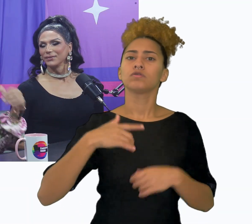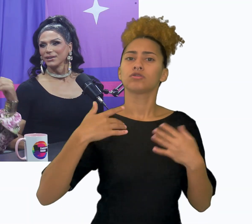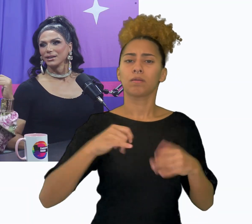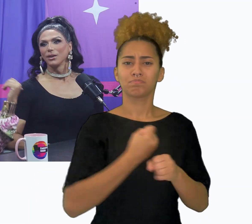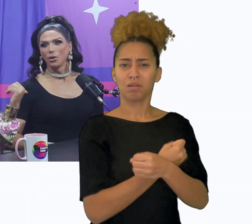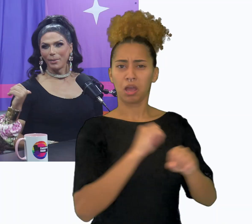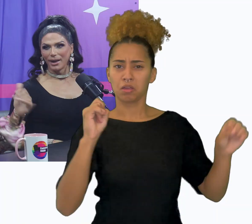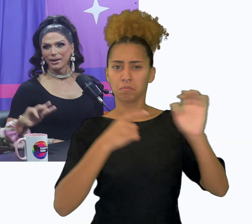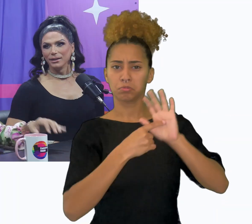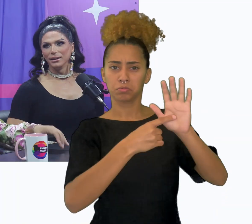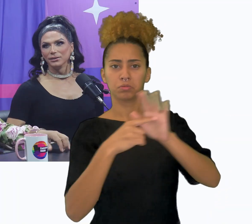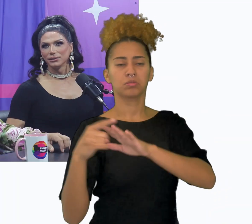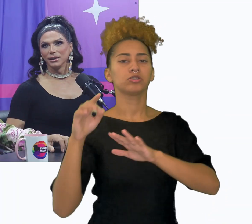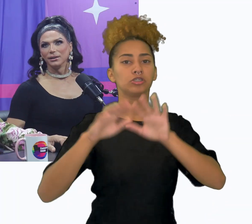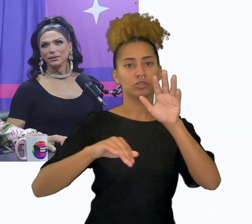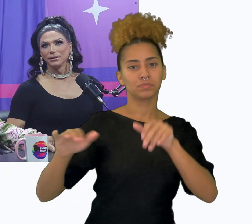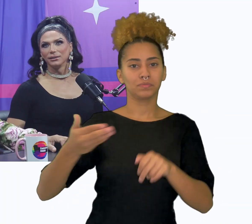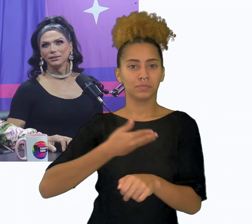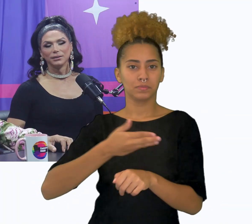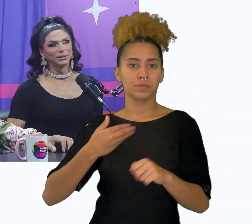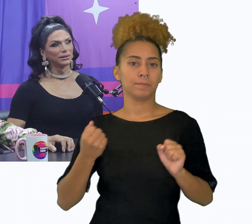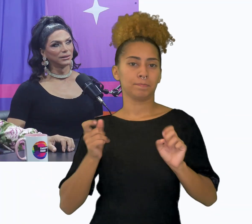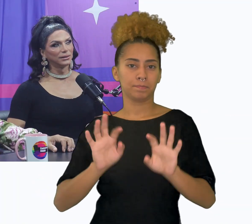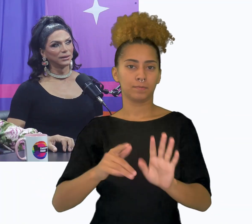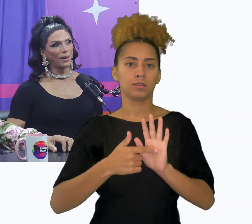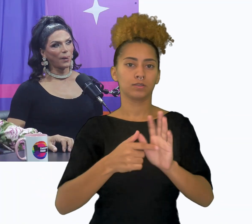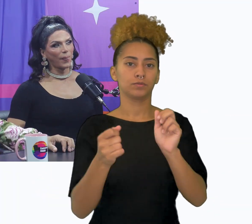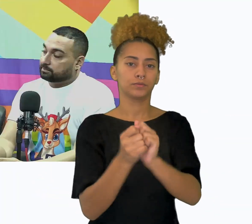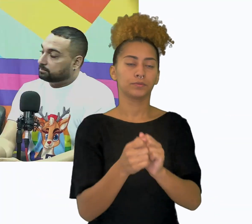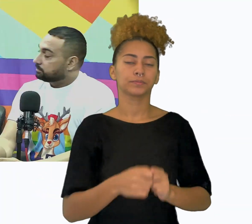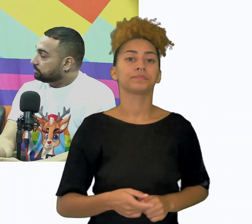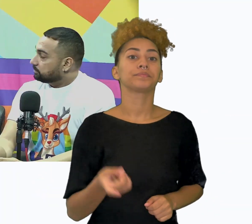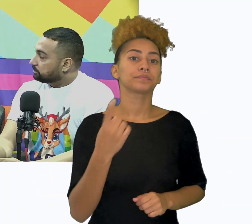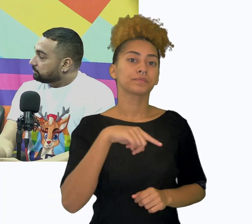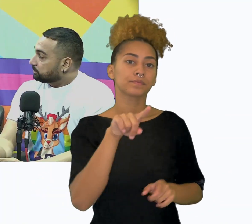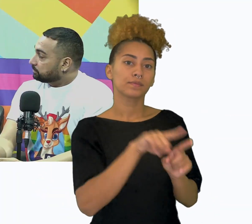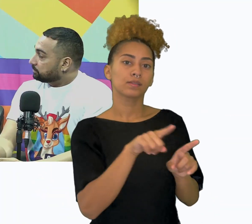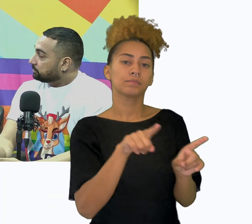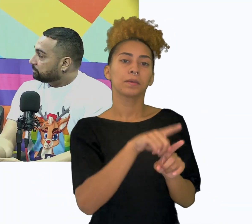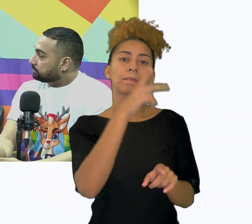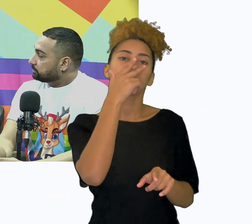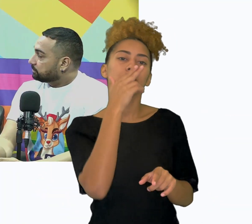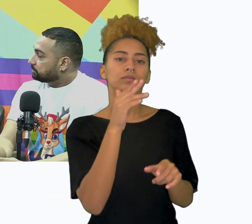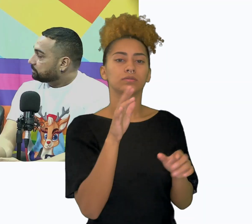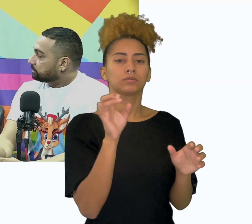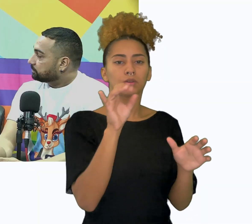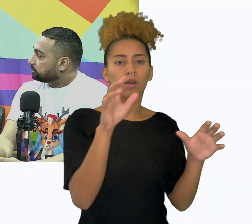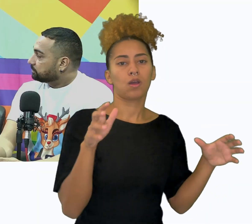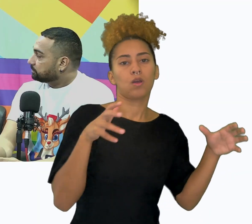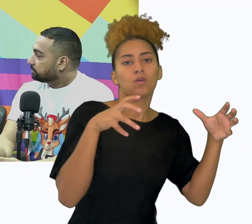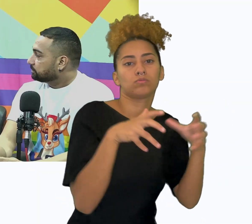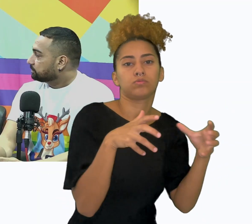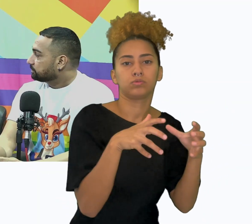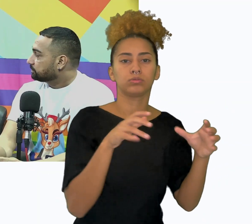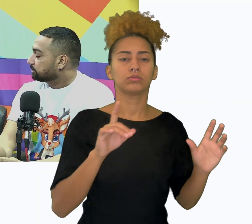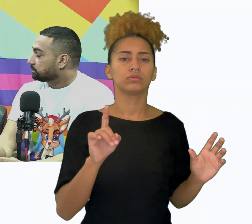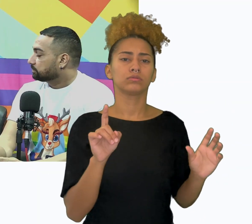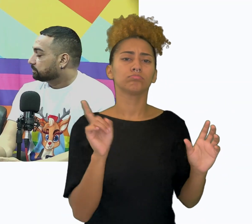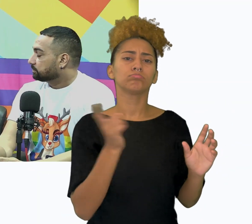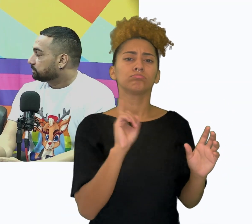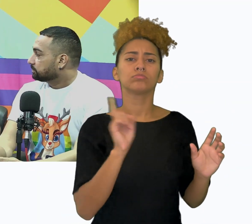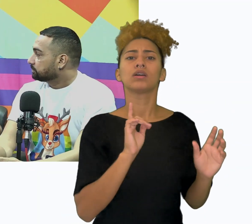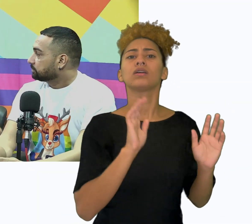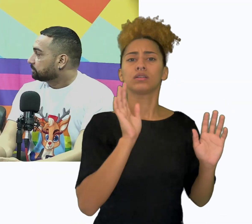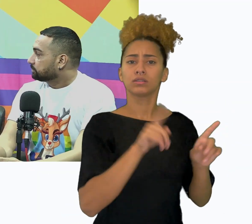do Cats, levando as meninas. Aí vocês também saíram dessa bolha, né? Assim, que não só boate, sauna,